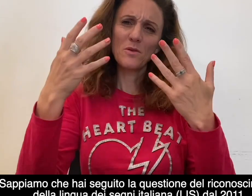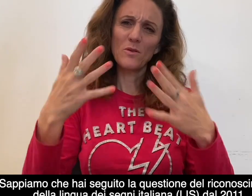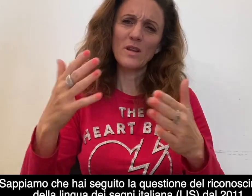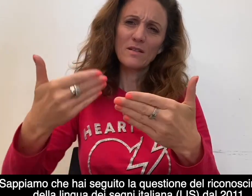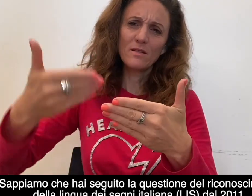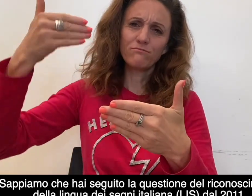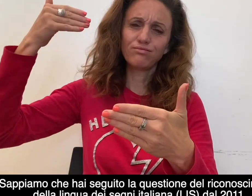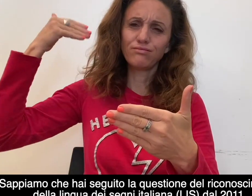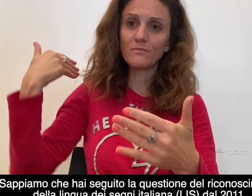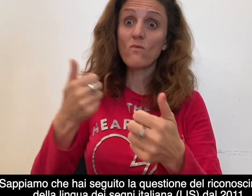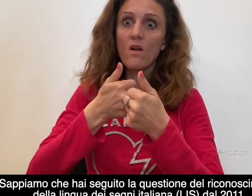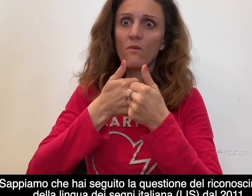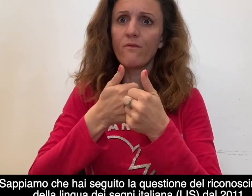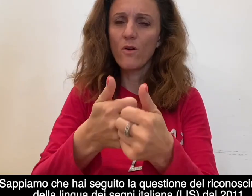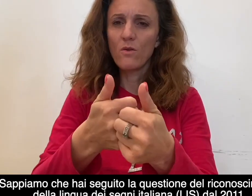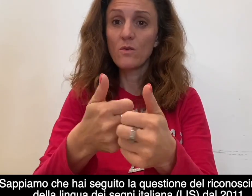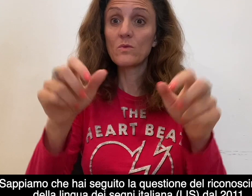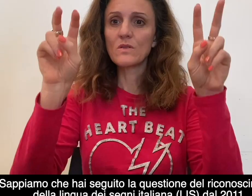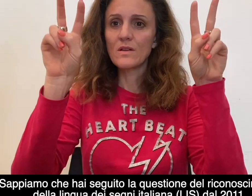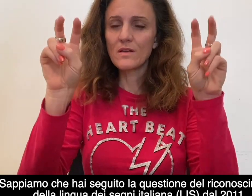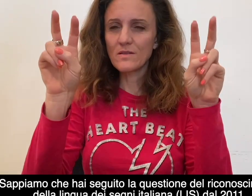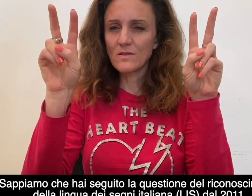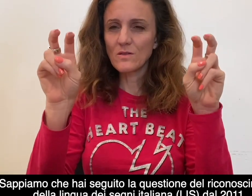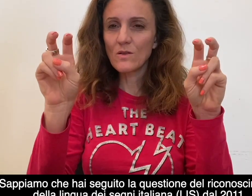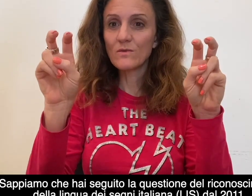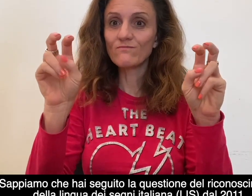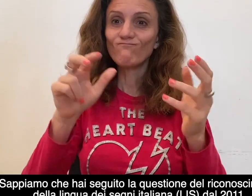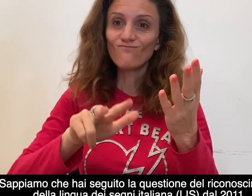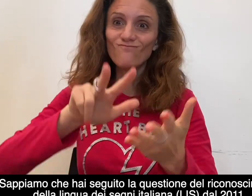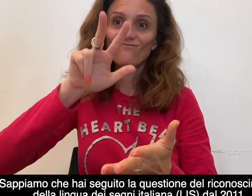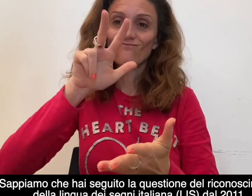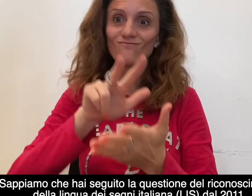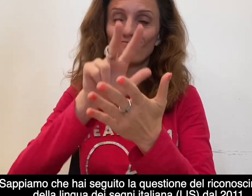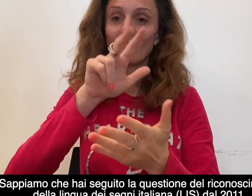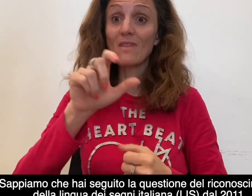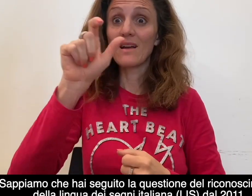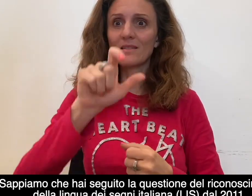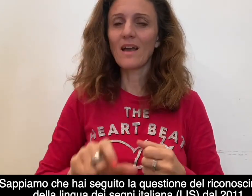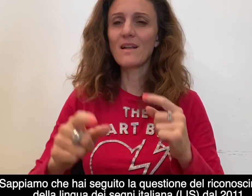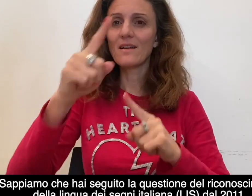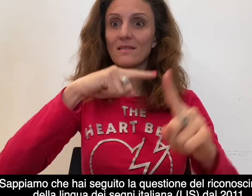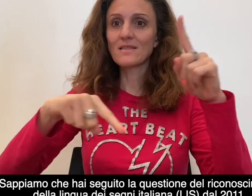sappiamo che hai seguito alla questione del riconoscimento della lingua dei segni italiana